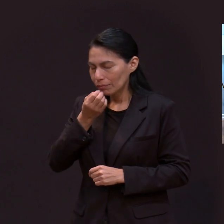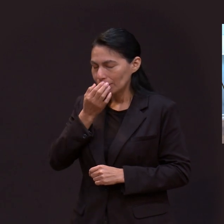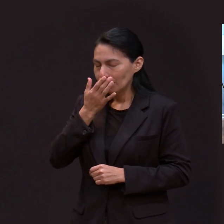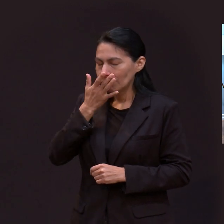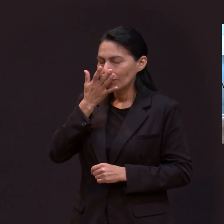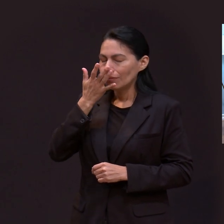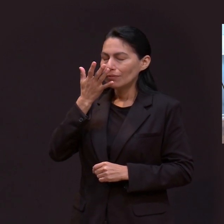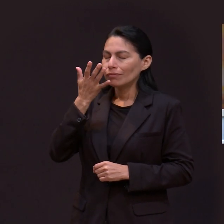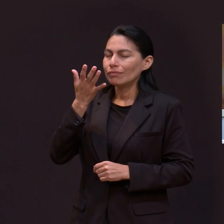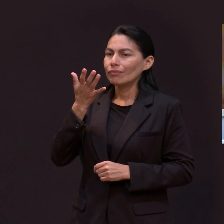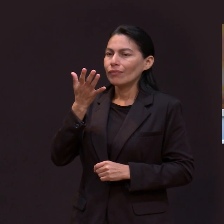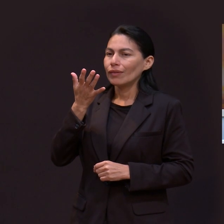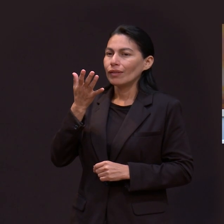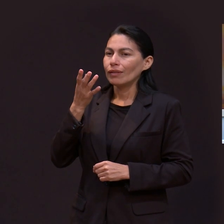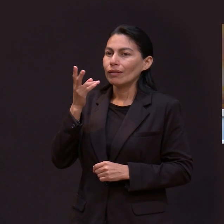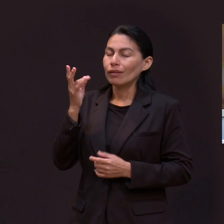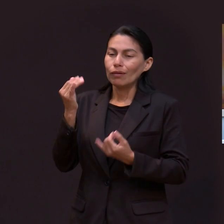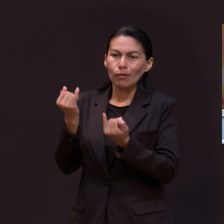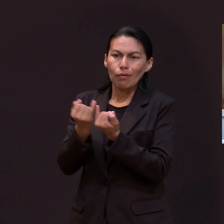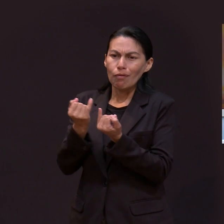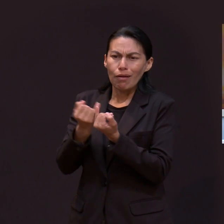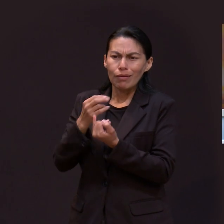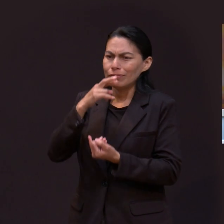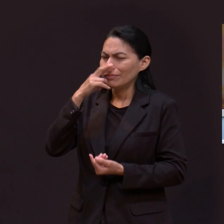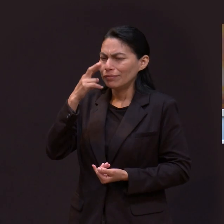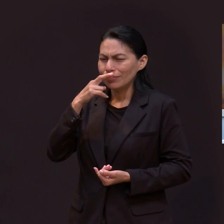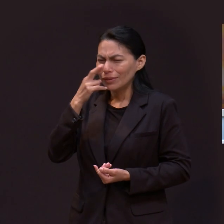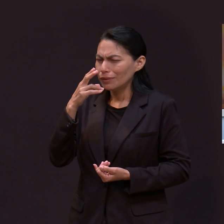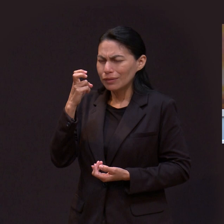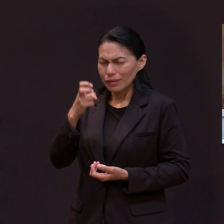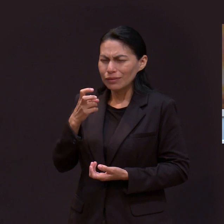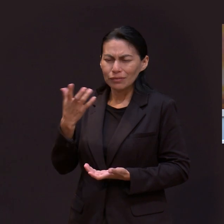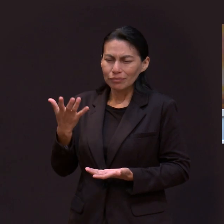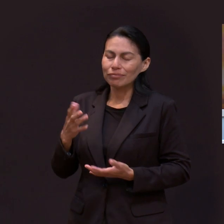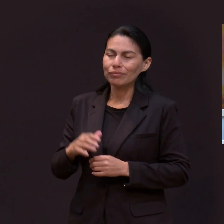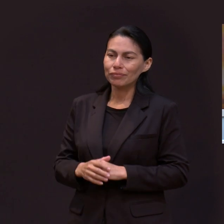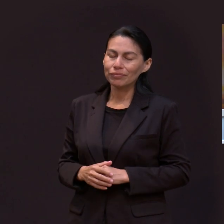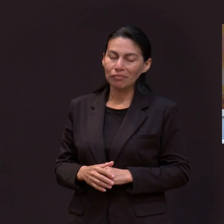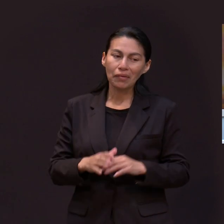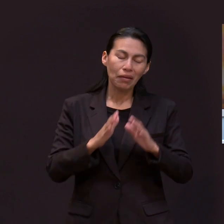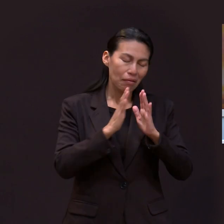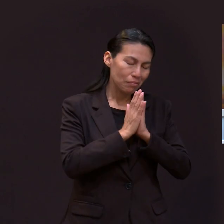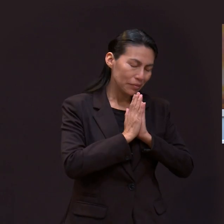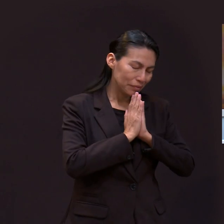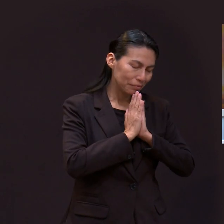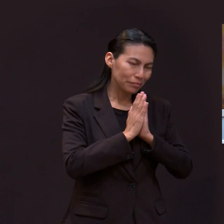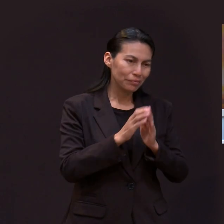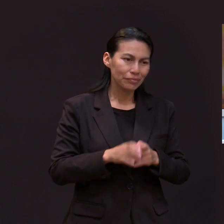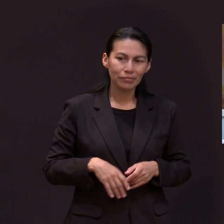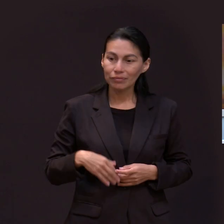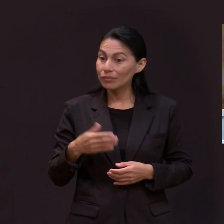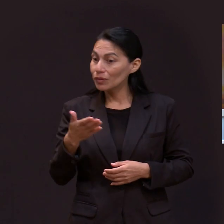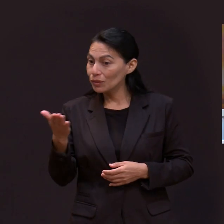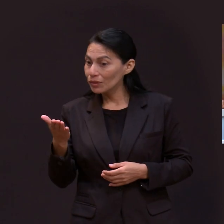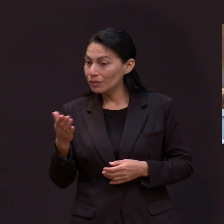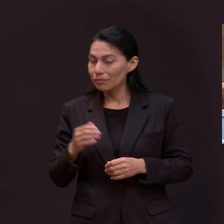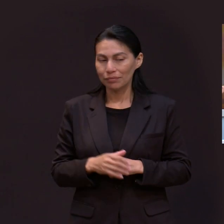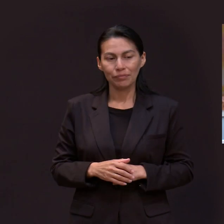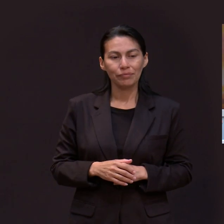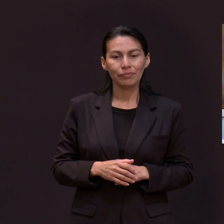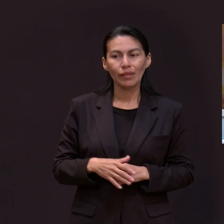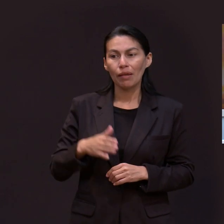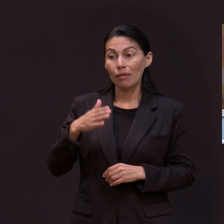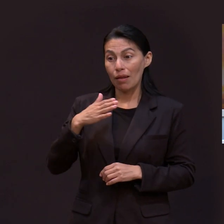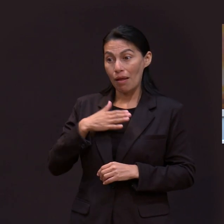oración es el aliento de la almeja así es como la respiración no va a vivir sin